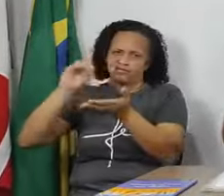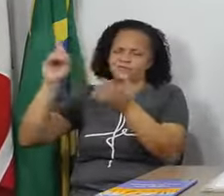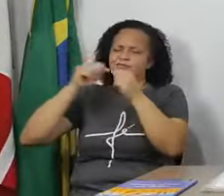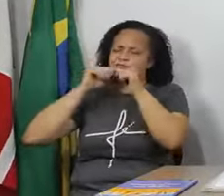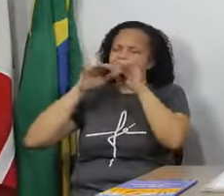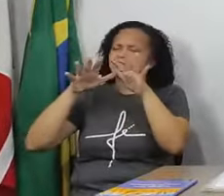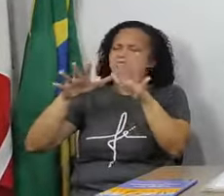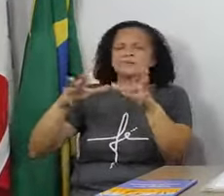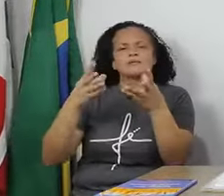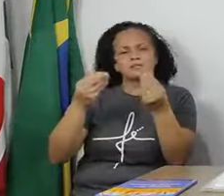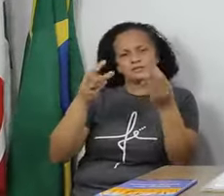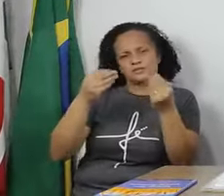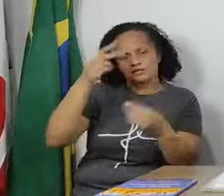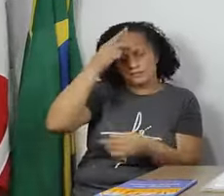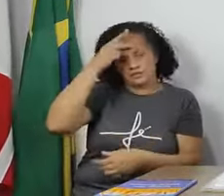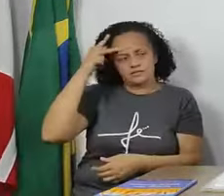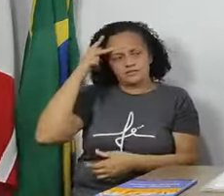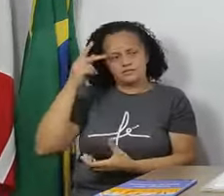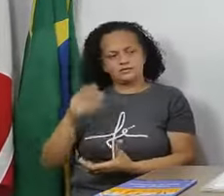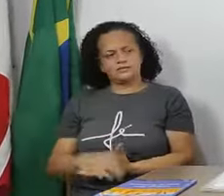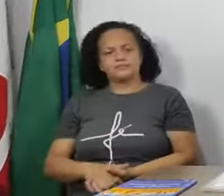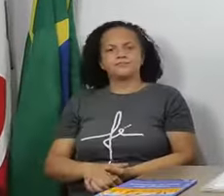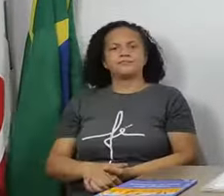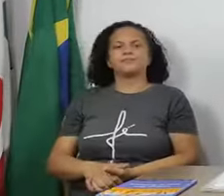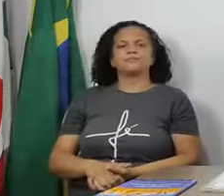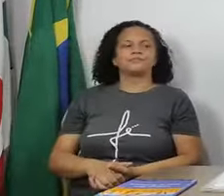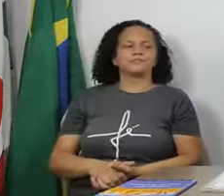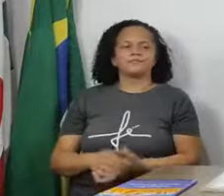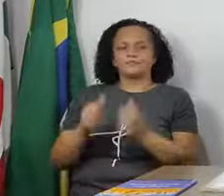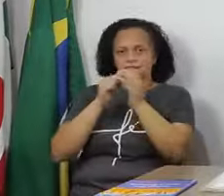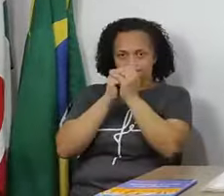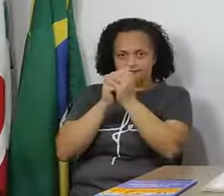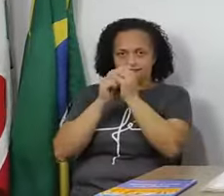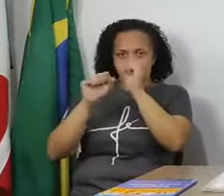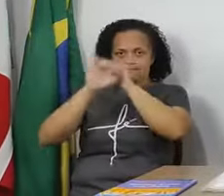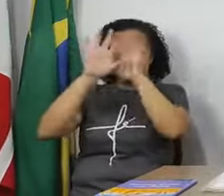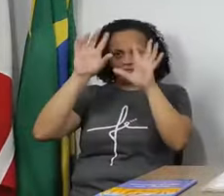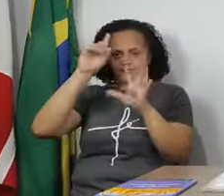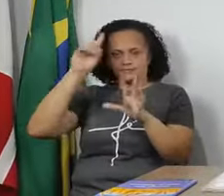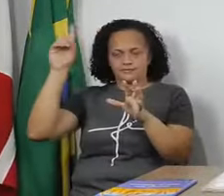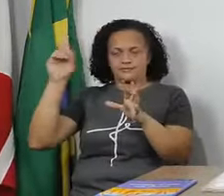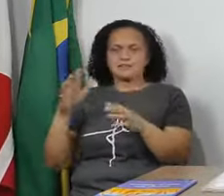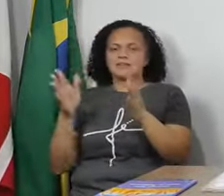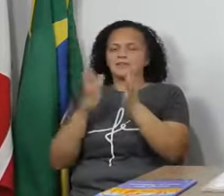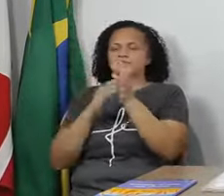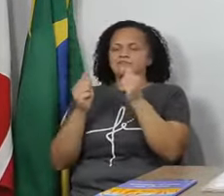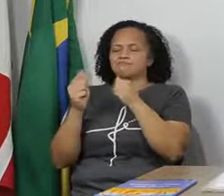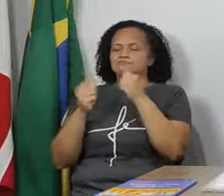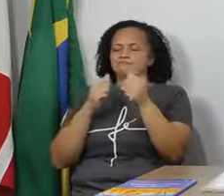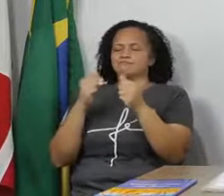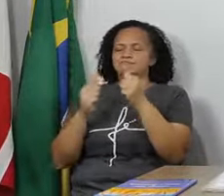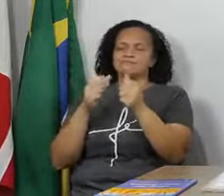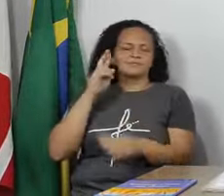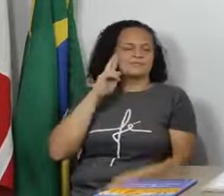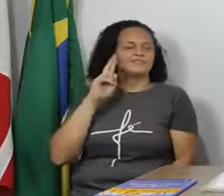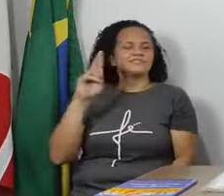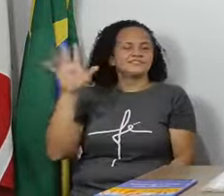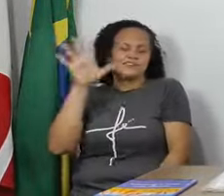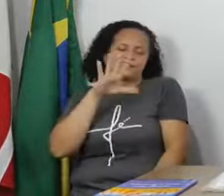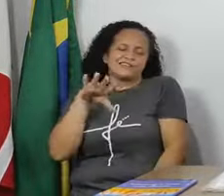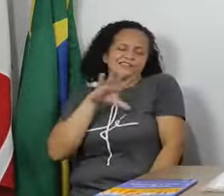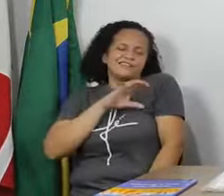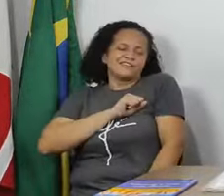número possível de pessoas. Amém? Glória a Deus, aleluia. O Senhor ama cada um